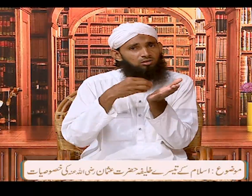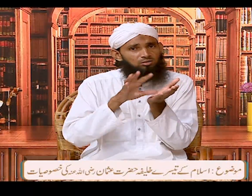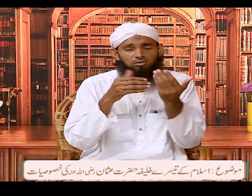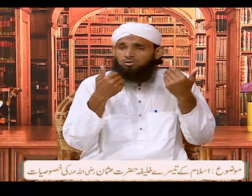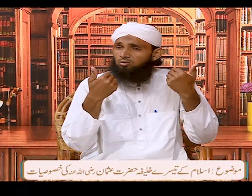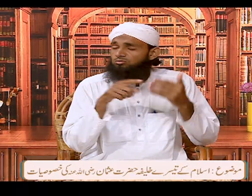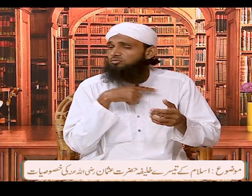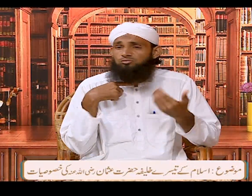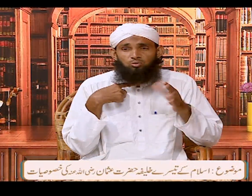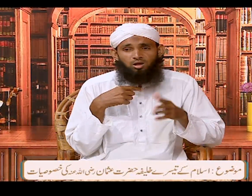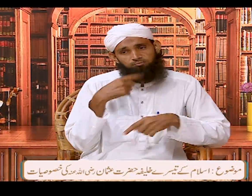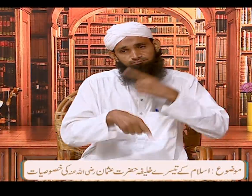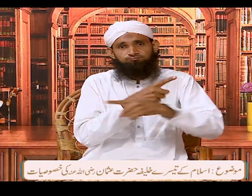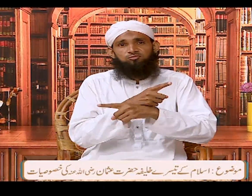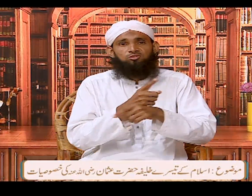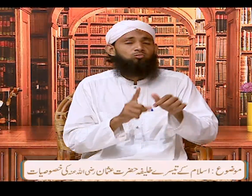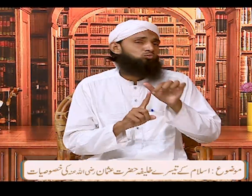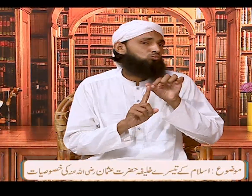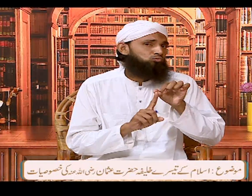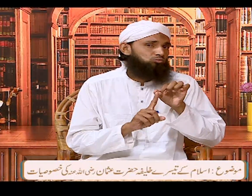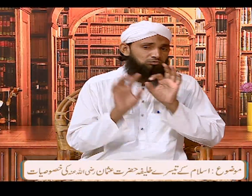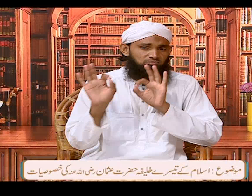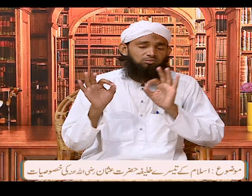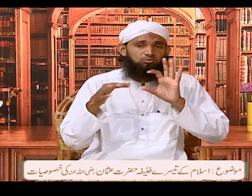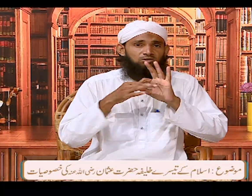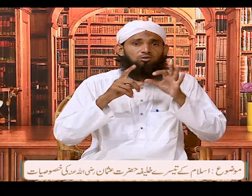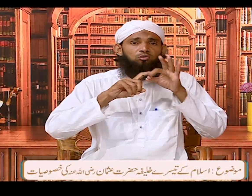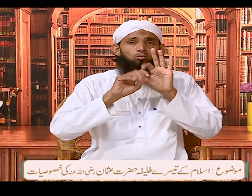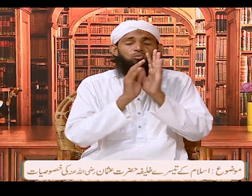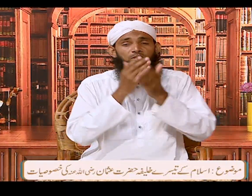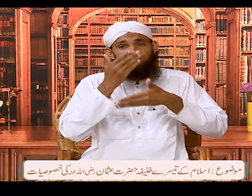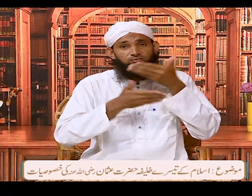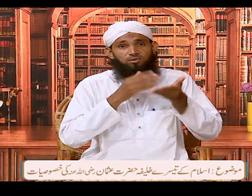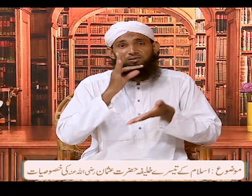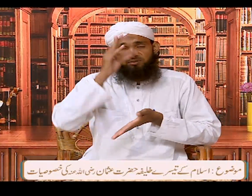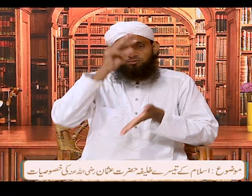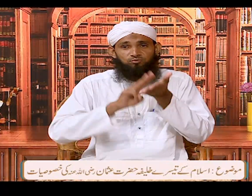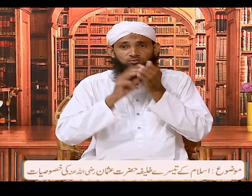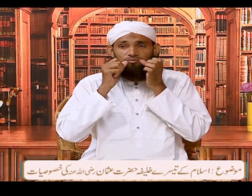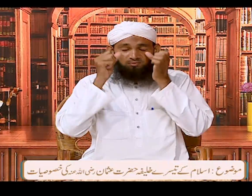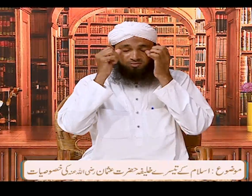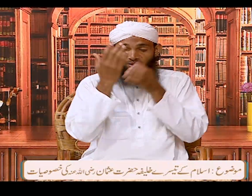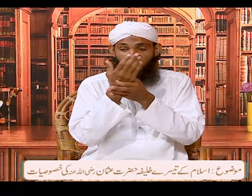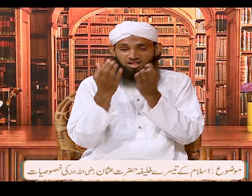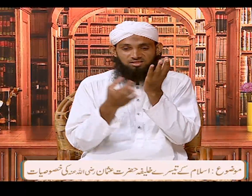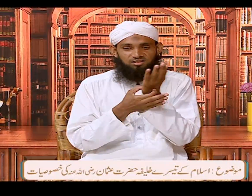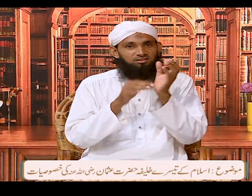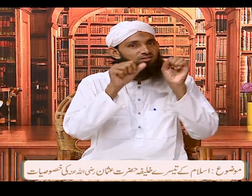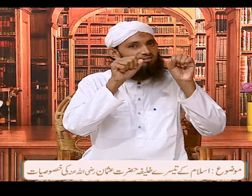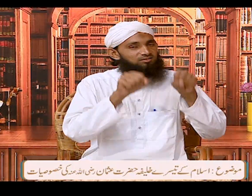اس بیعت کا ذکر قرآن کریم میں بھی کیا گیا ہے۔ دست حبیب خدا ہاتھ بنا آپ کا، روایات میں ہے اس